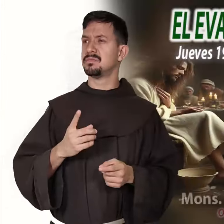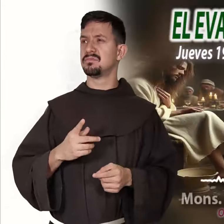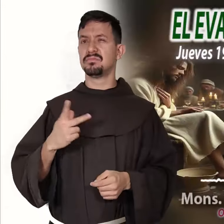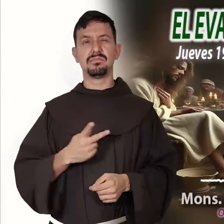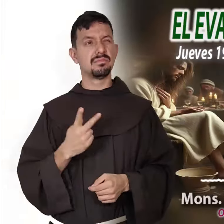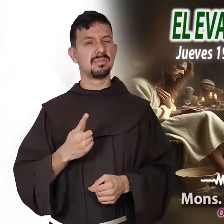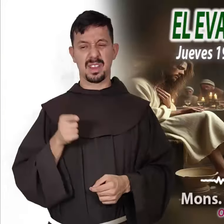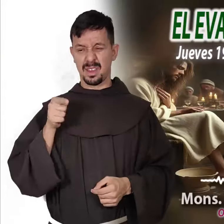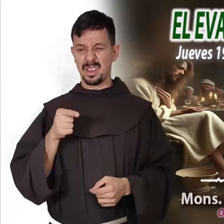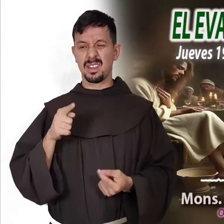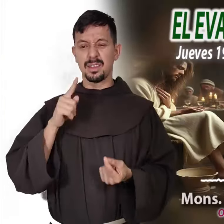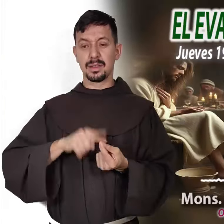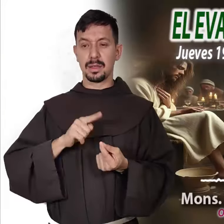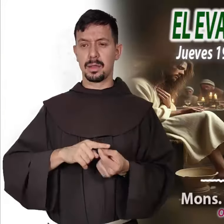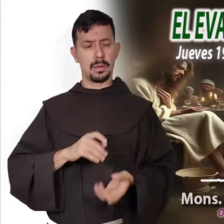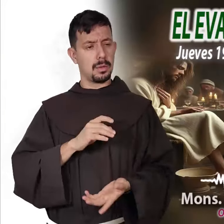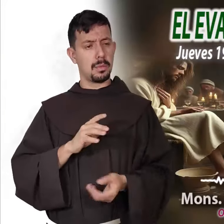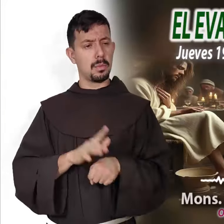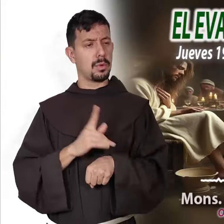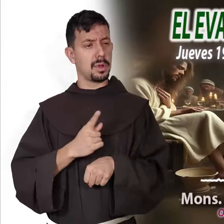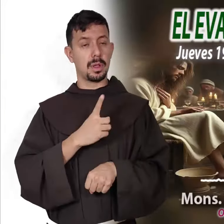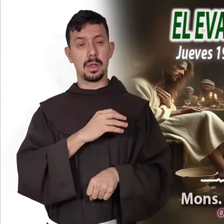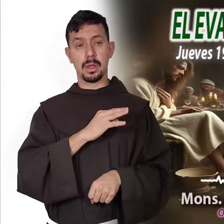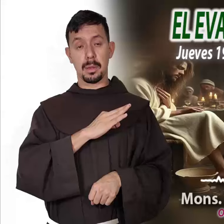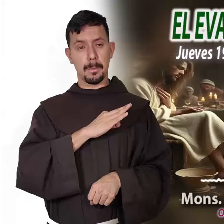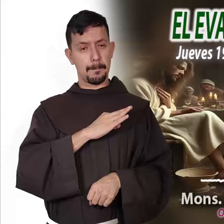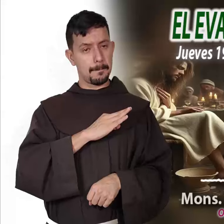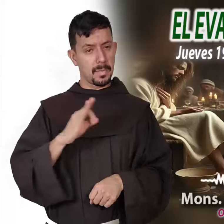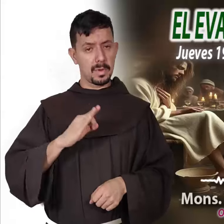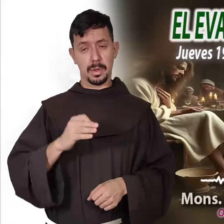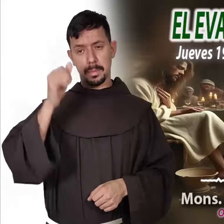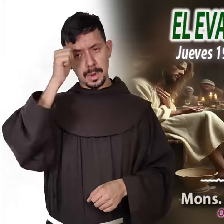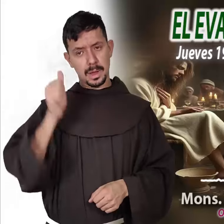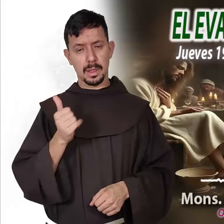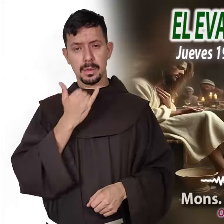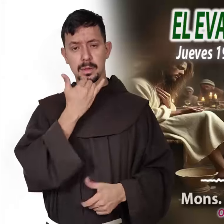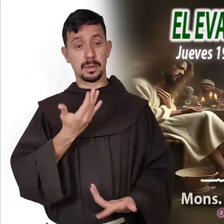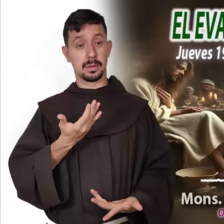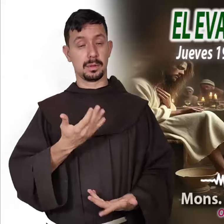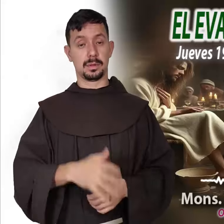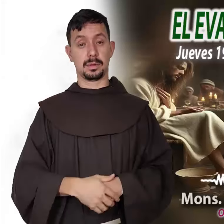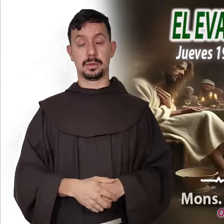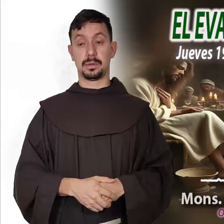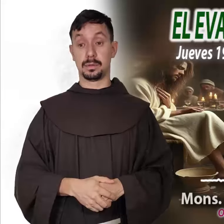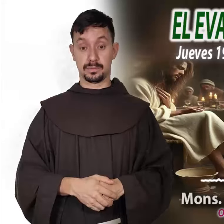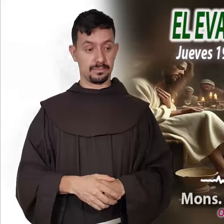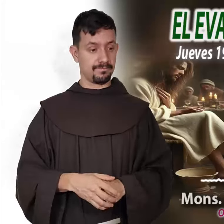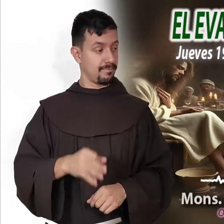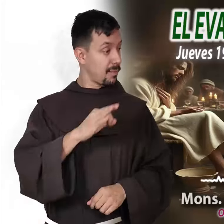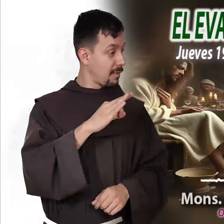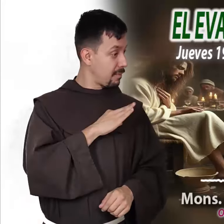empezaron a preguntarse a sí mismos: ¿quién es este que hasta los pecados perdona? Jesús le dijo a la